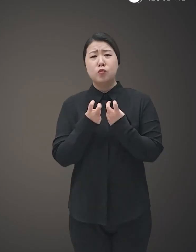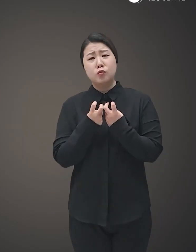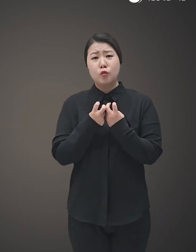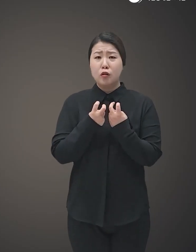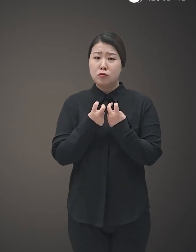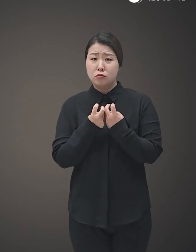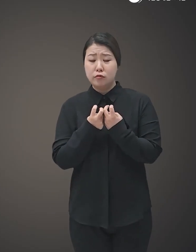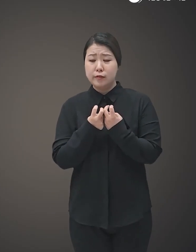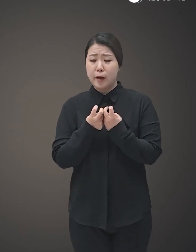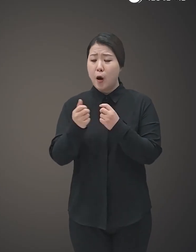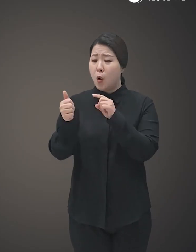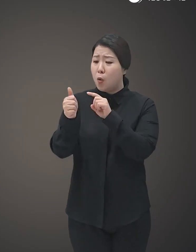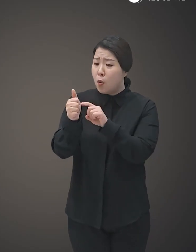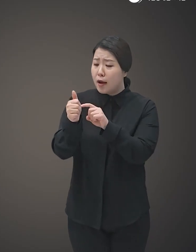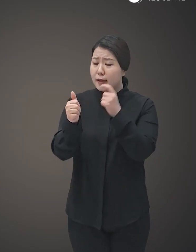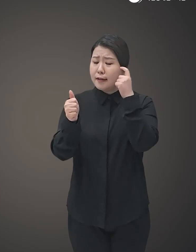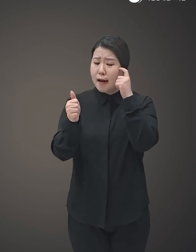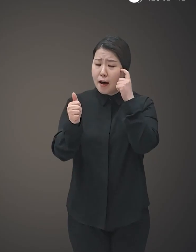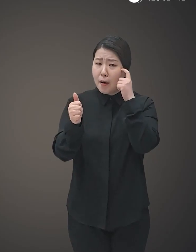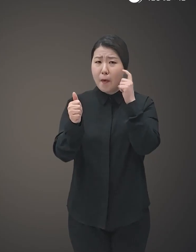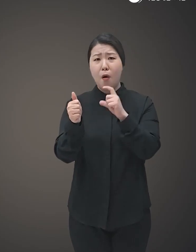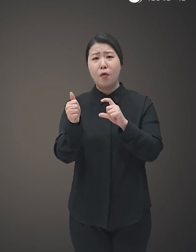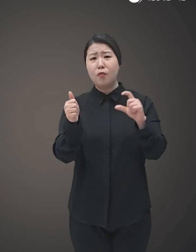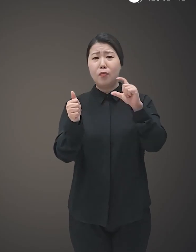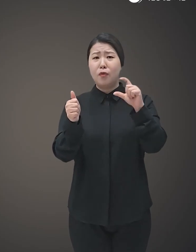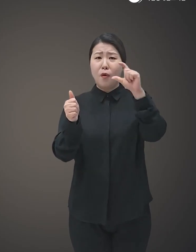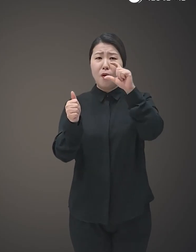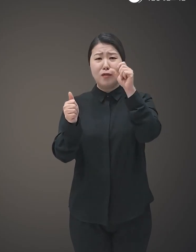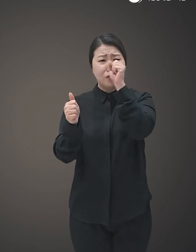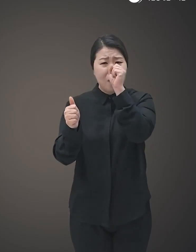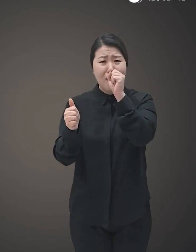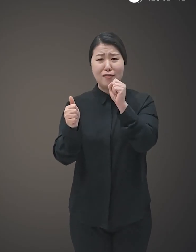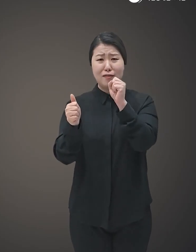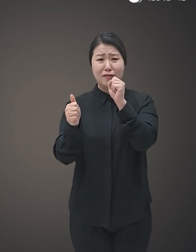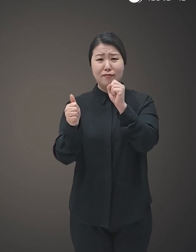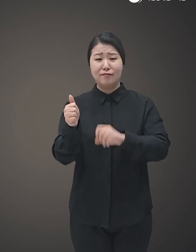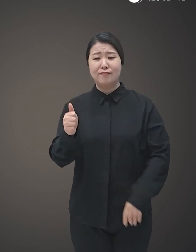어떡하지? 생각하면 할수록 고양이가 점점 더 좋은걸.